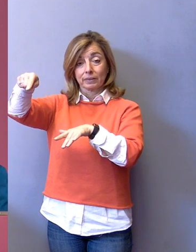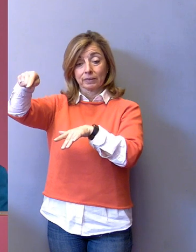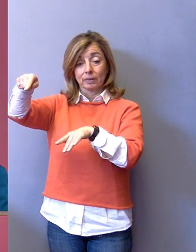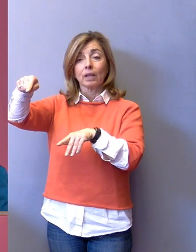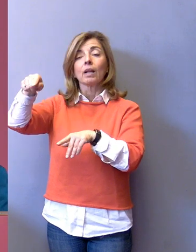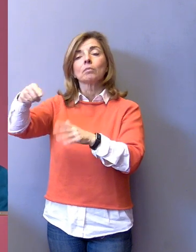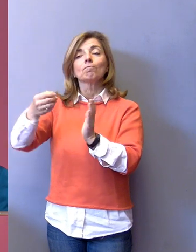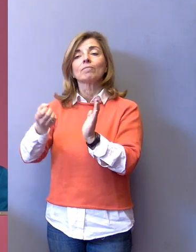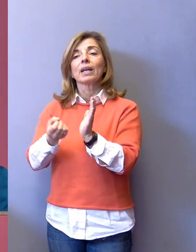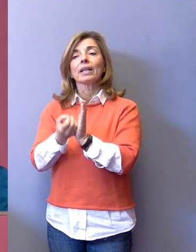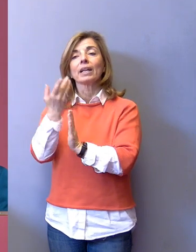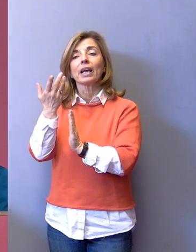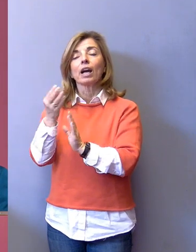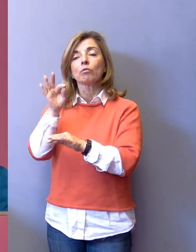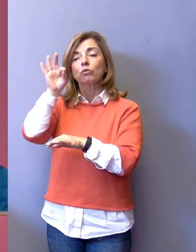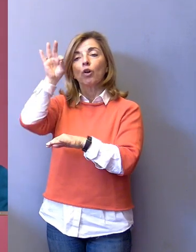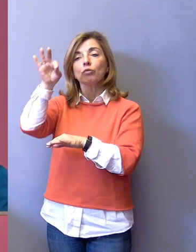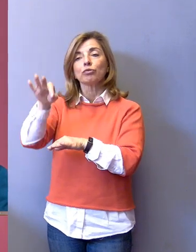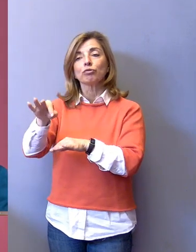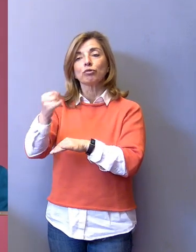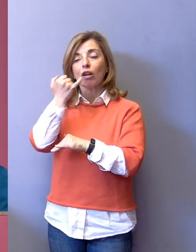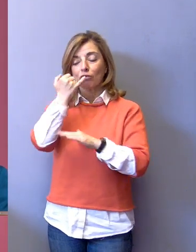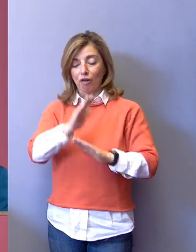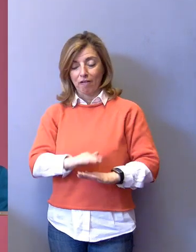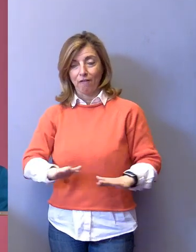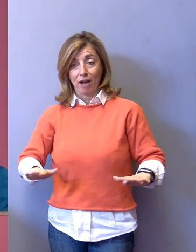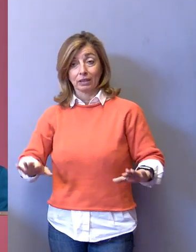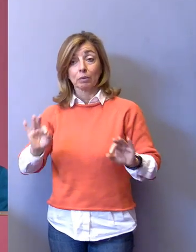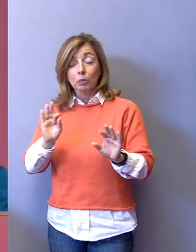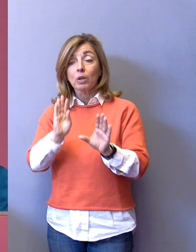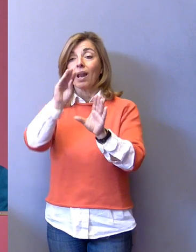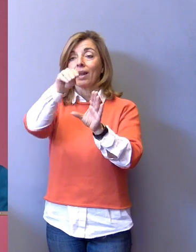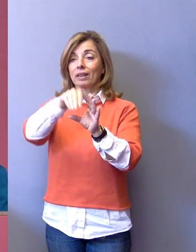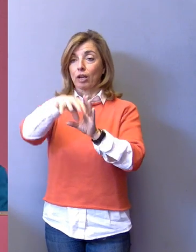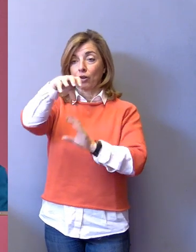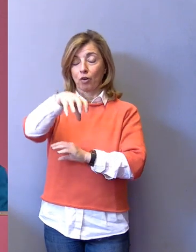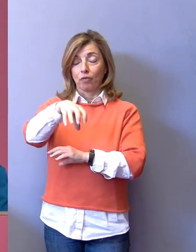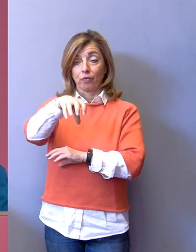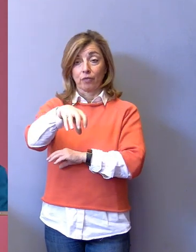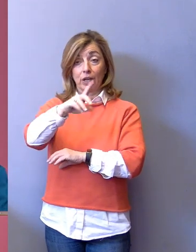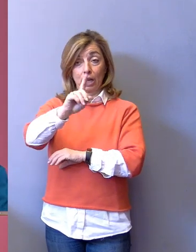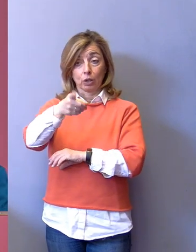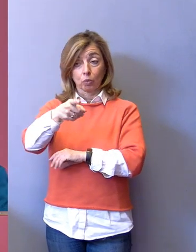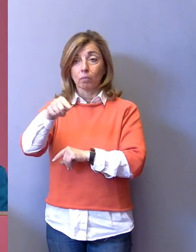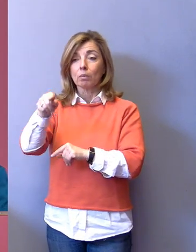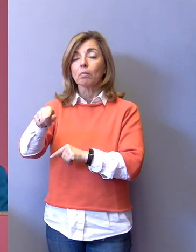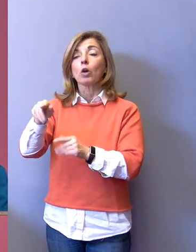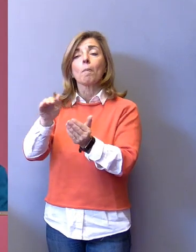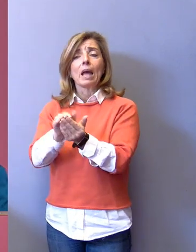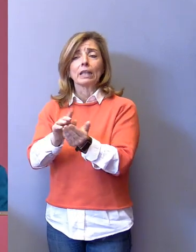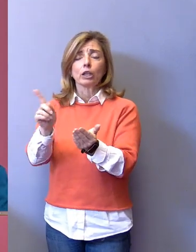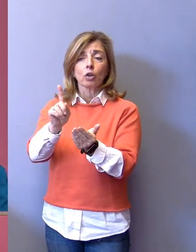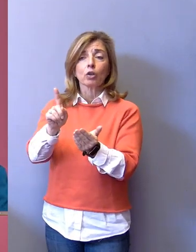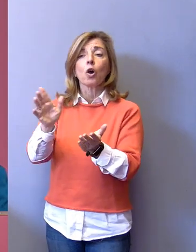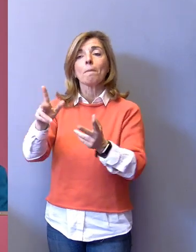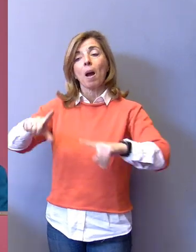andiamo a realizzare un nuovo polo per l'infanzia all'interno di Villa Gruber quindi non si parla evidentemente di nido si parla di scuola 36